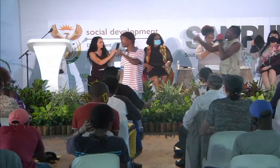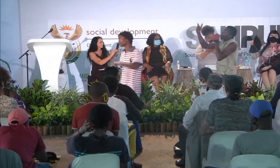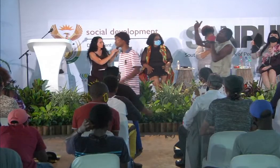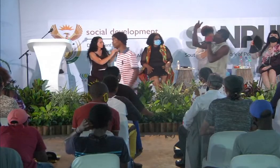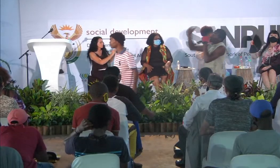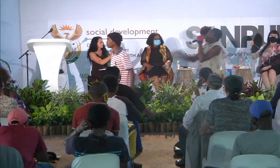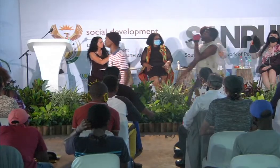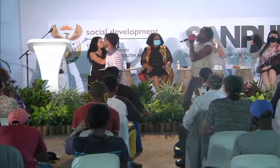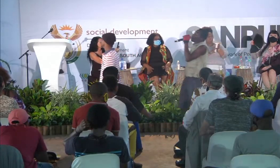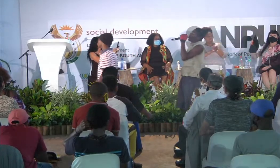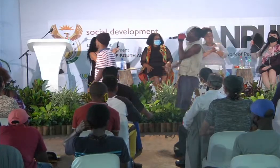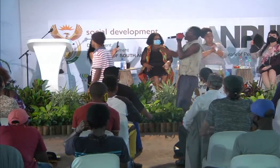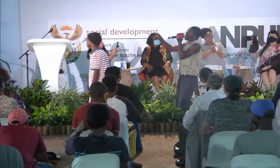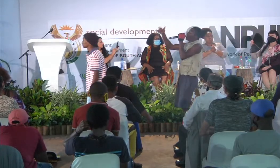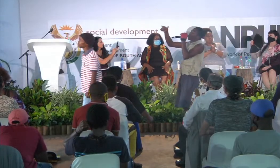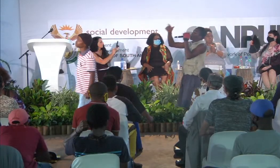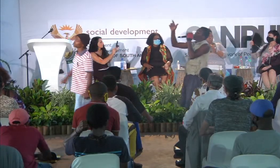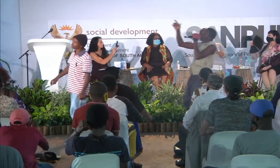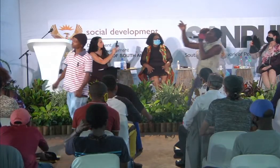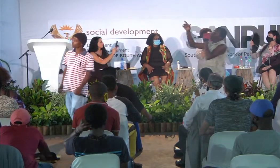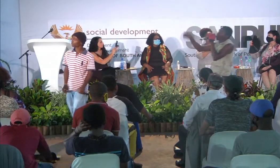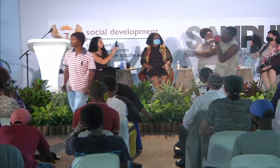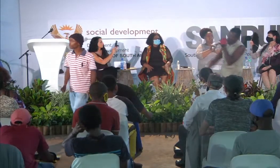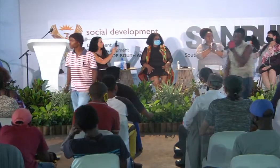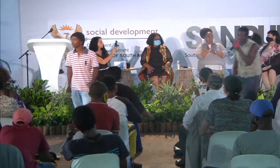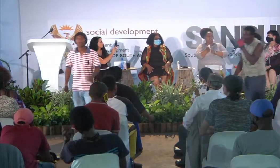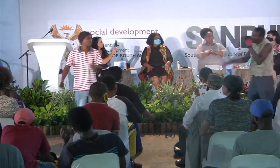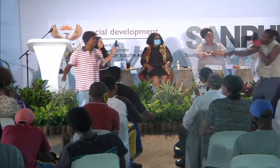awathi cause all my phiko